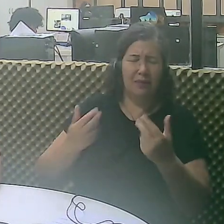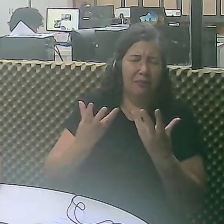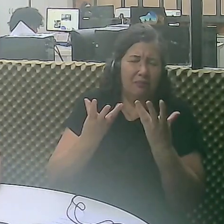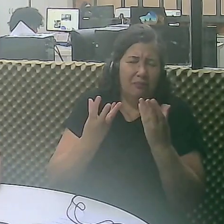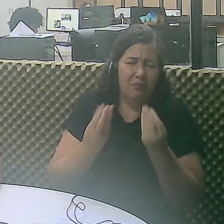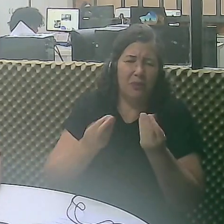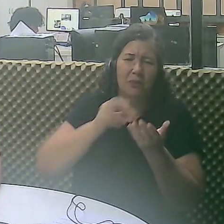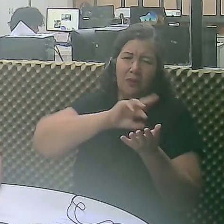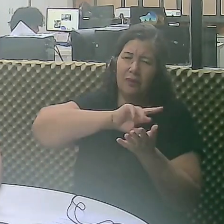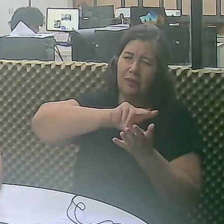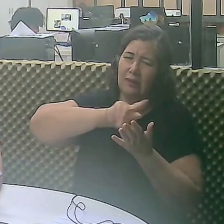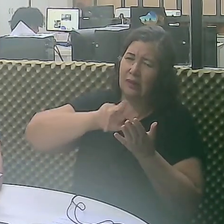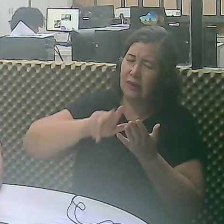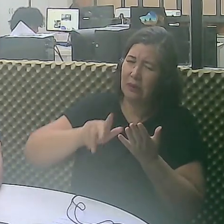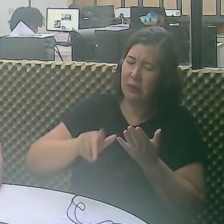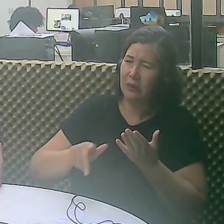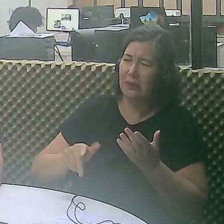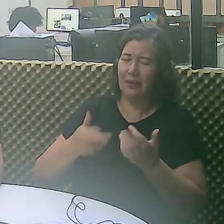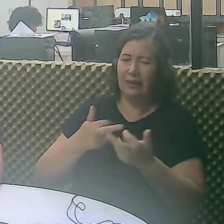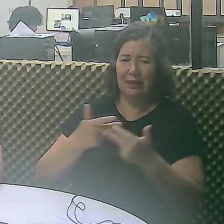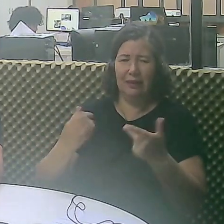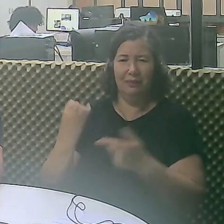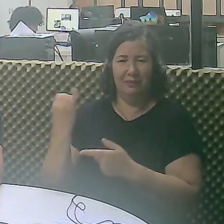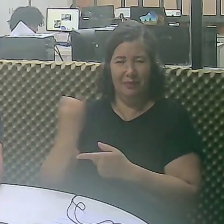tantos outros.